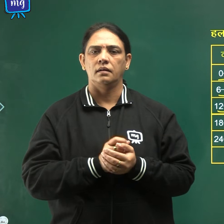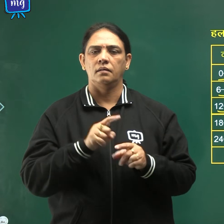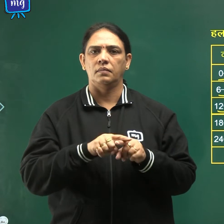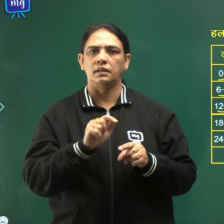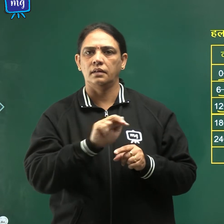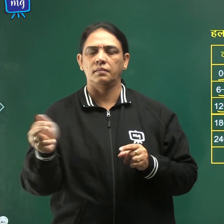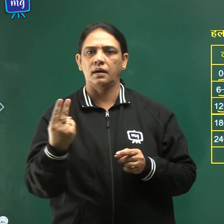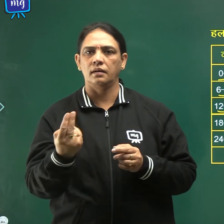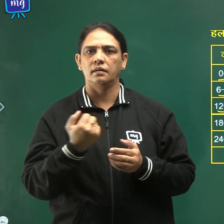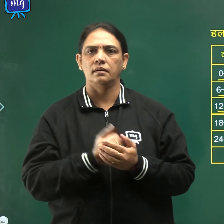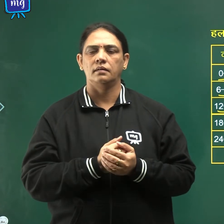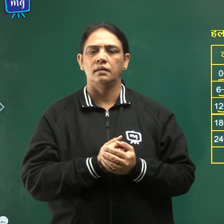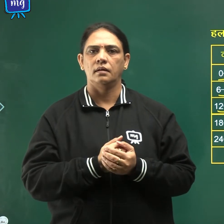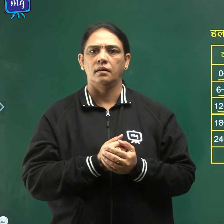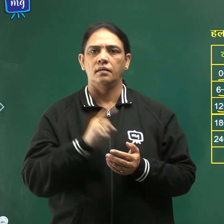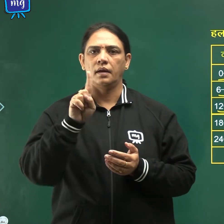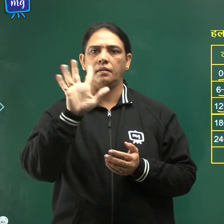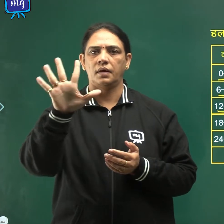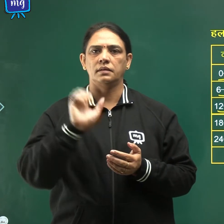मध्यमान 15।